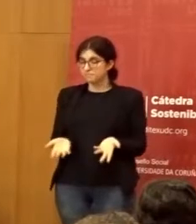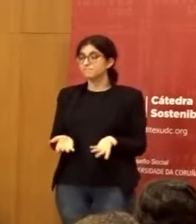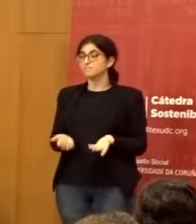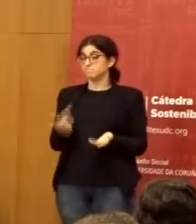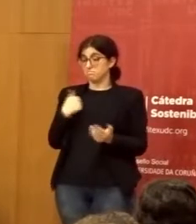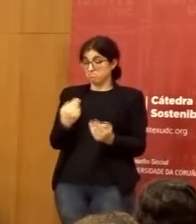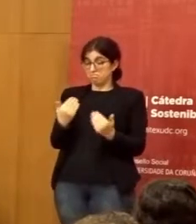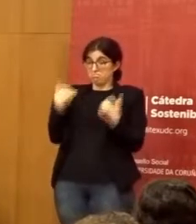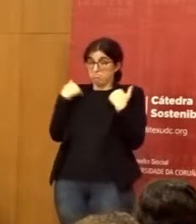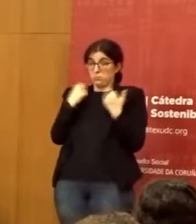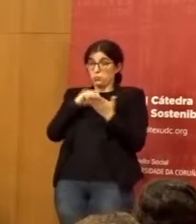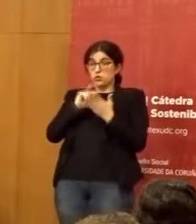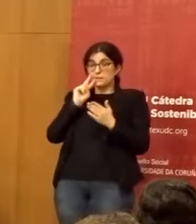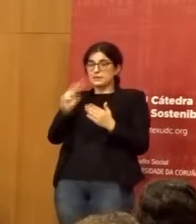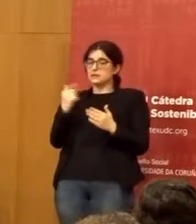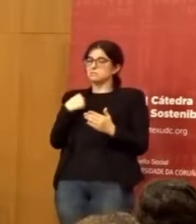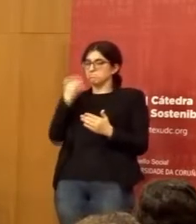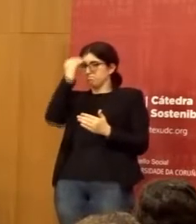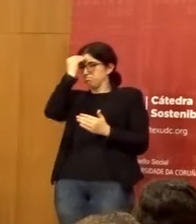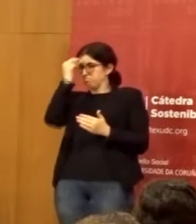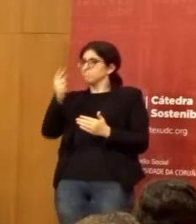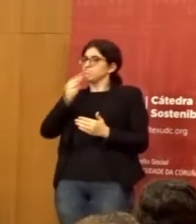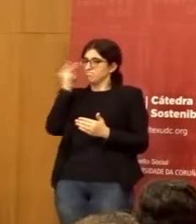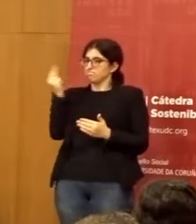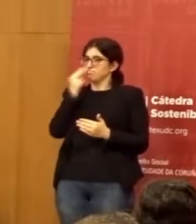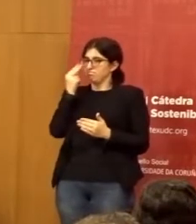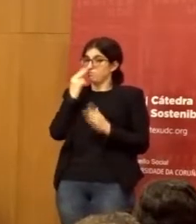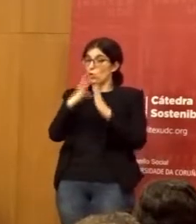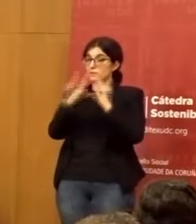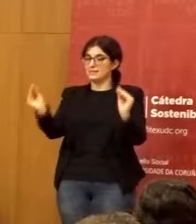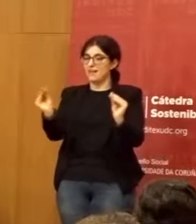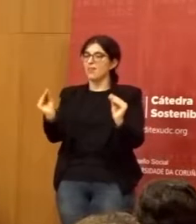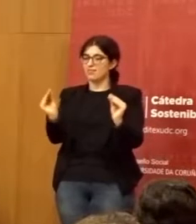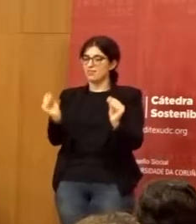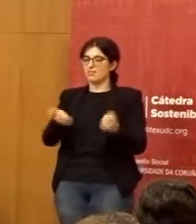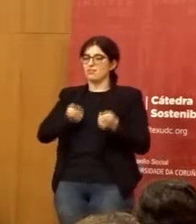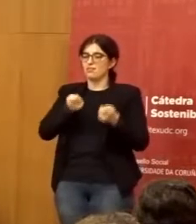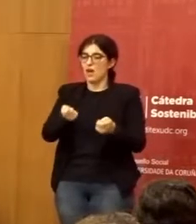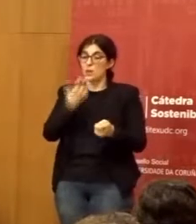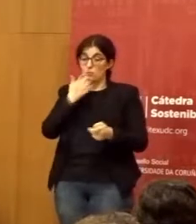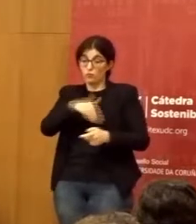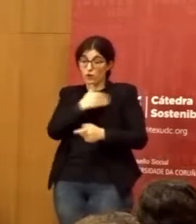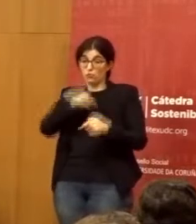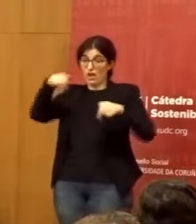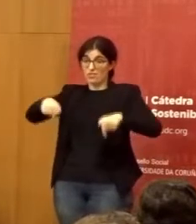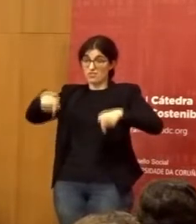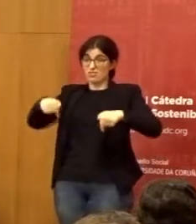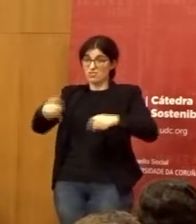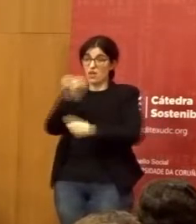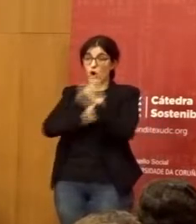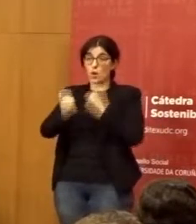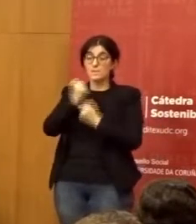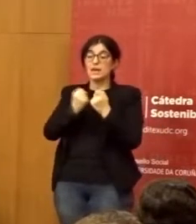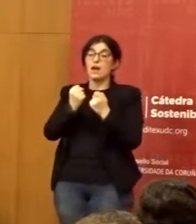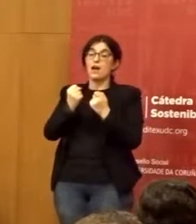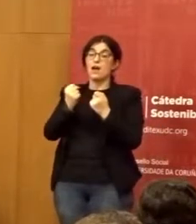estoy convencido que es muy interesante para la universidad, en particular para facultades como la nuestra, Economía y Empresa, ya no solo